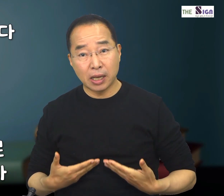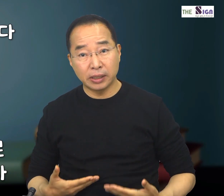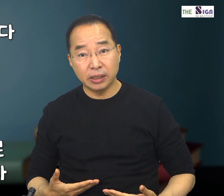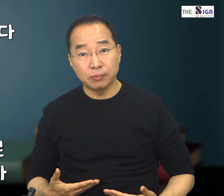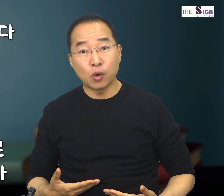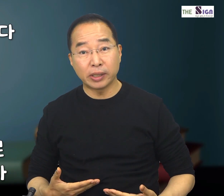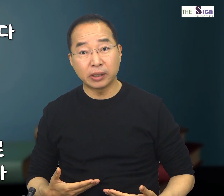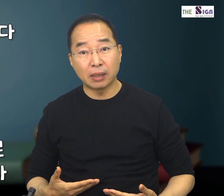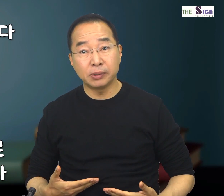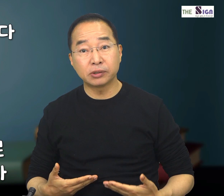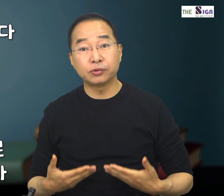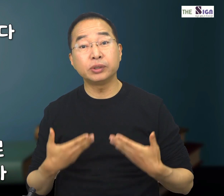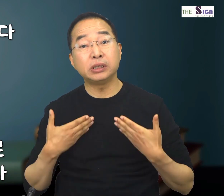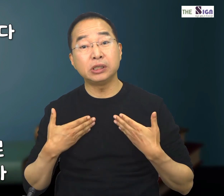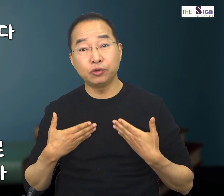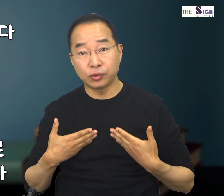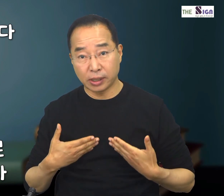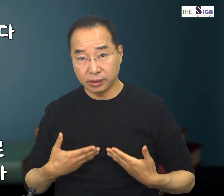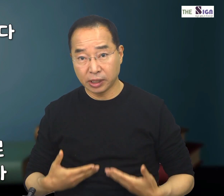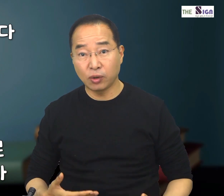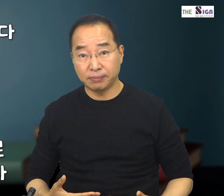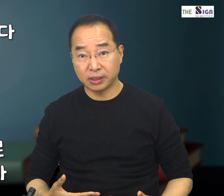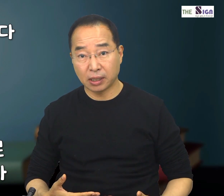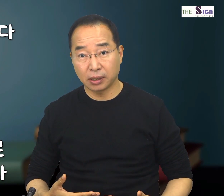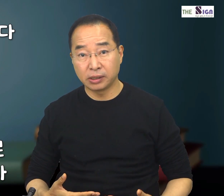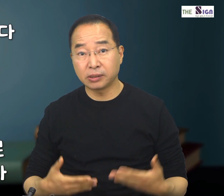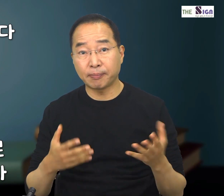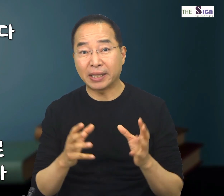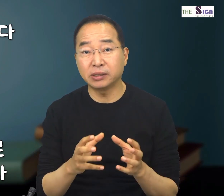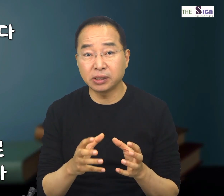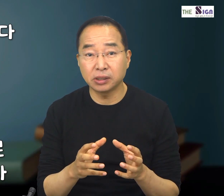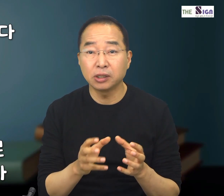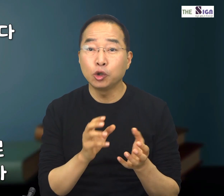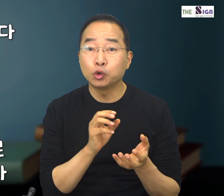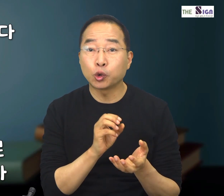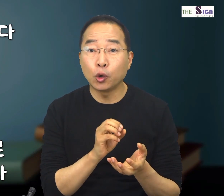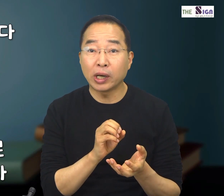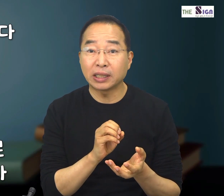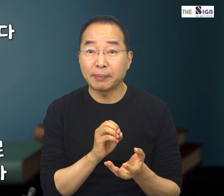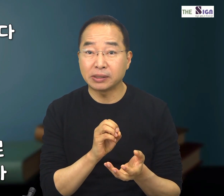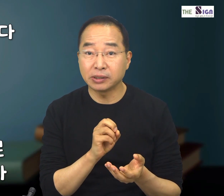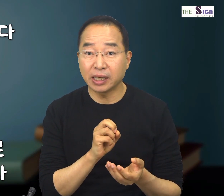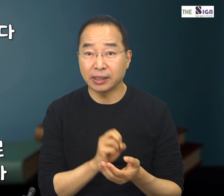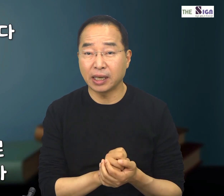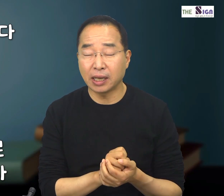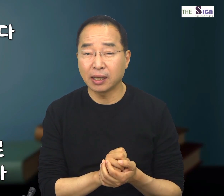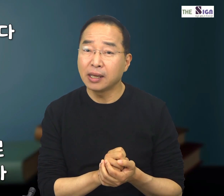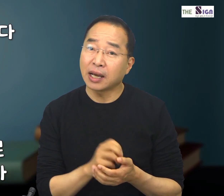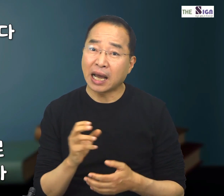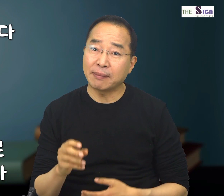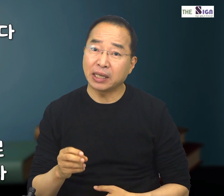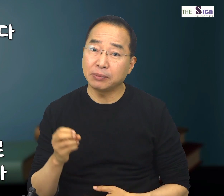가만히 뭐 한다 하면서도 이 수화를 사용합니다. 그래서 반드시 조용하다만 쓰는 게 아니라 가만히 뭐